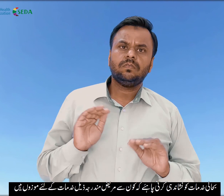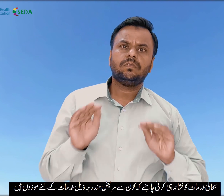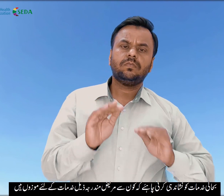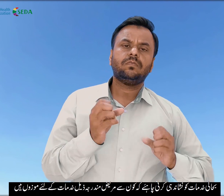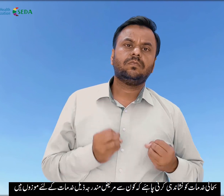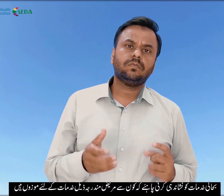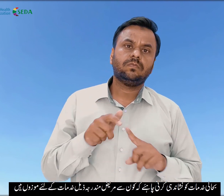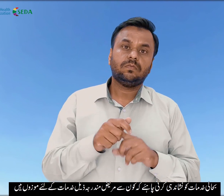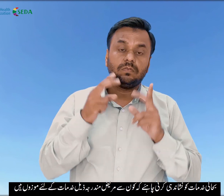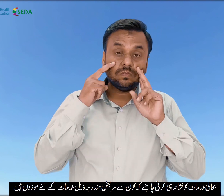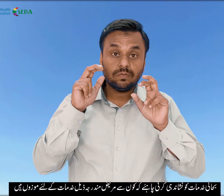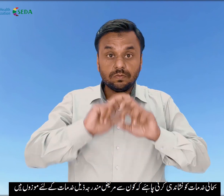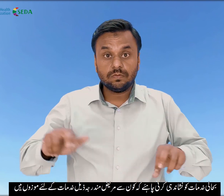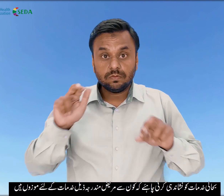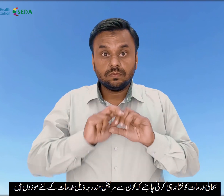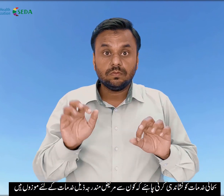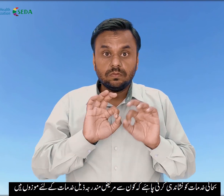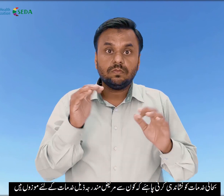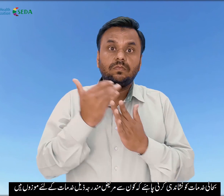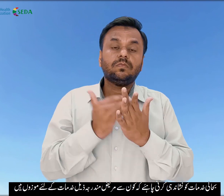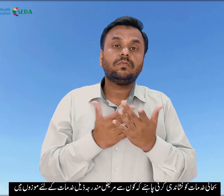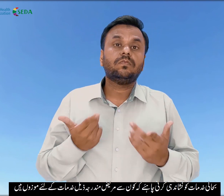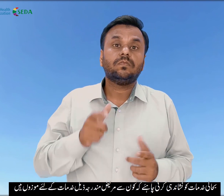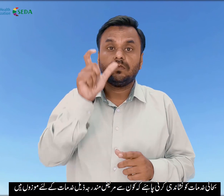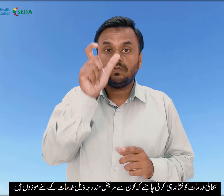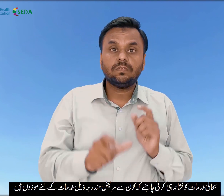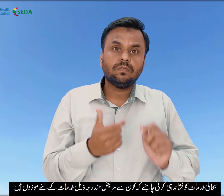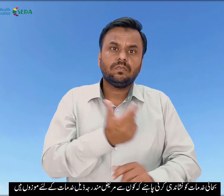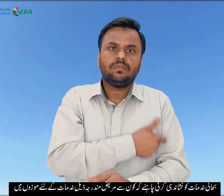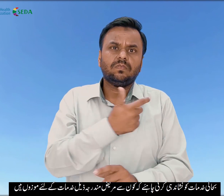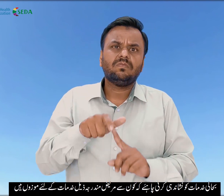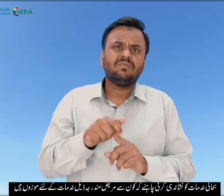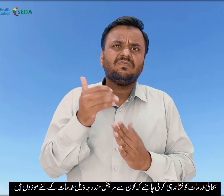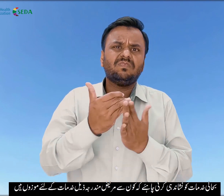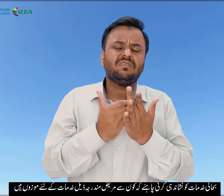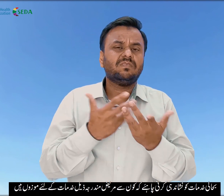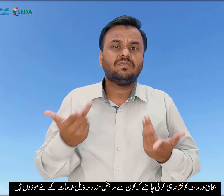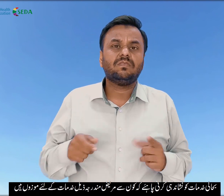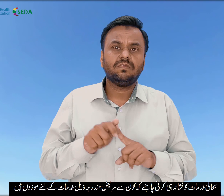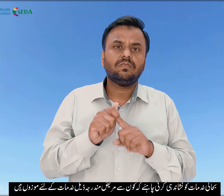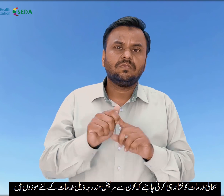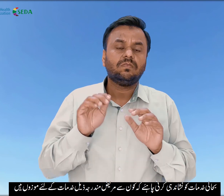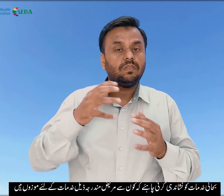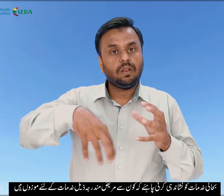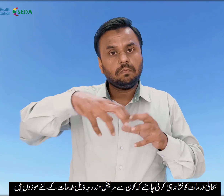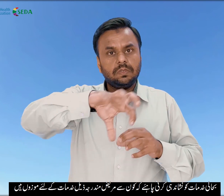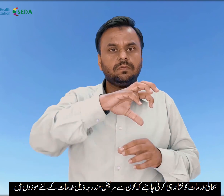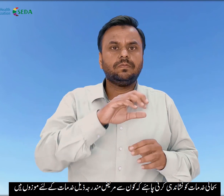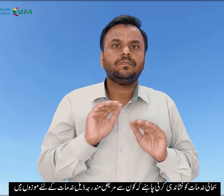بحالی خدمات کو نشاندہی کرنی چاہیے کہ کون سے مریض مندرجہ ذیل خدمات کے لیے موزوں